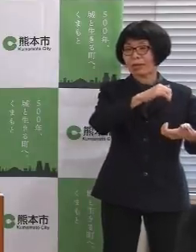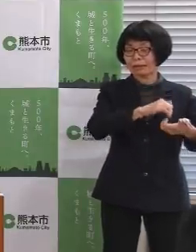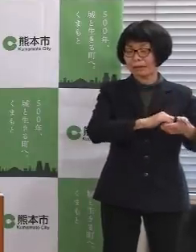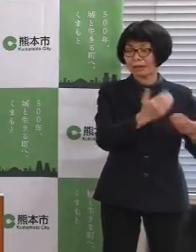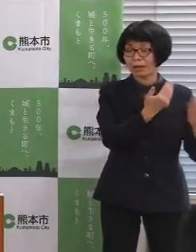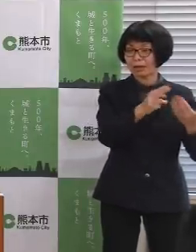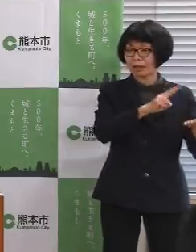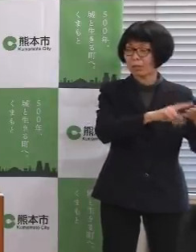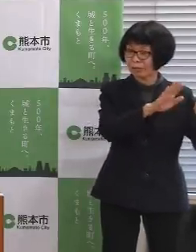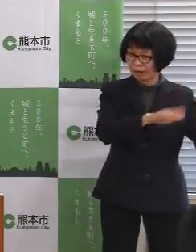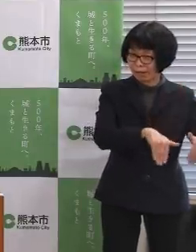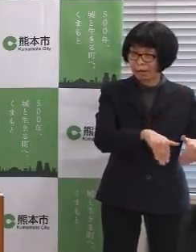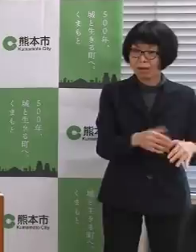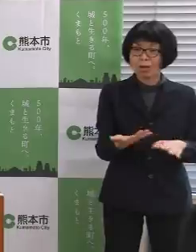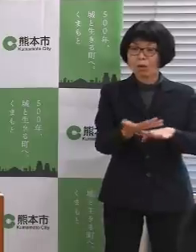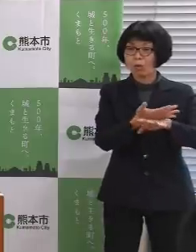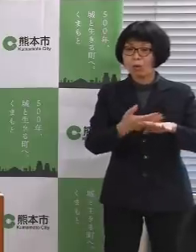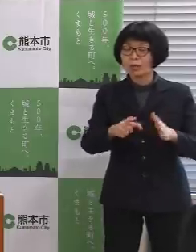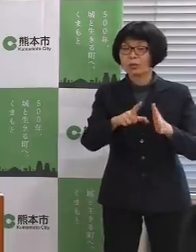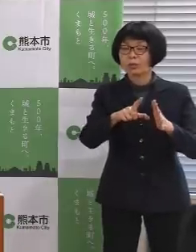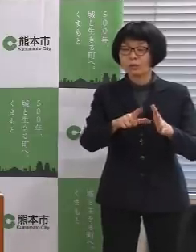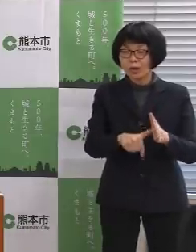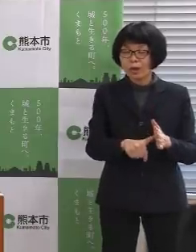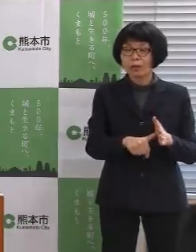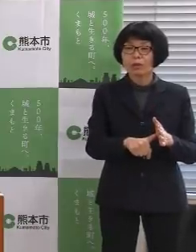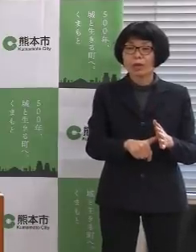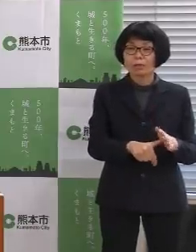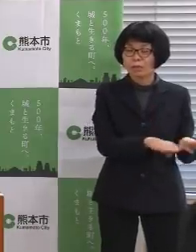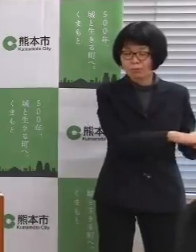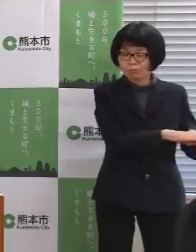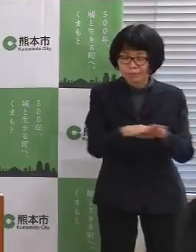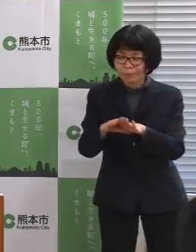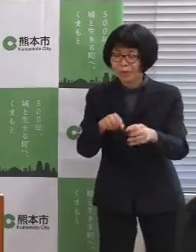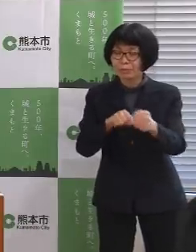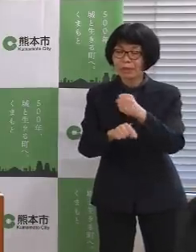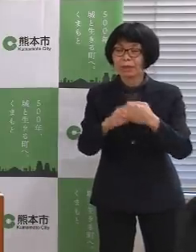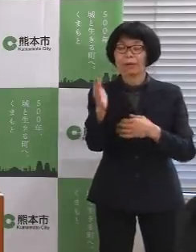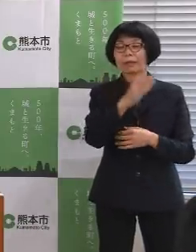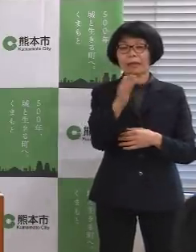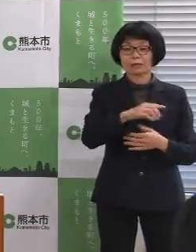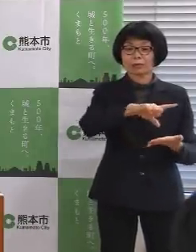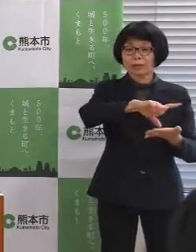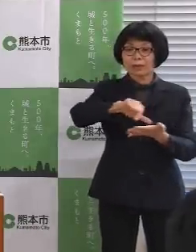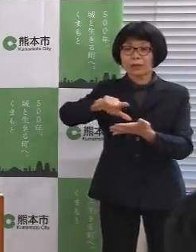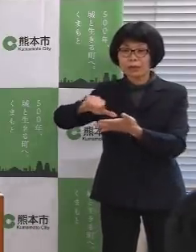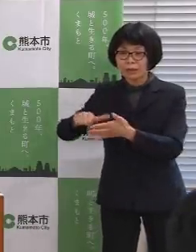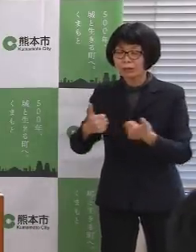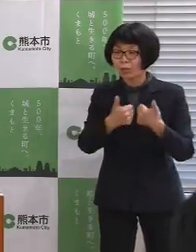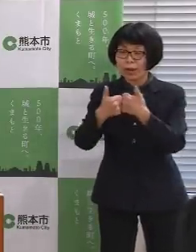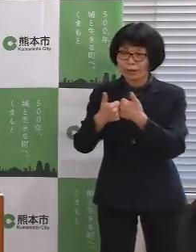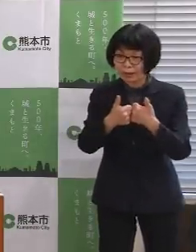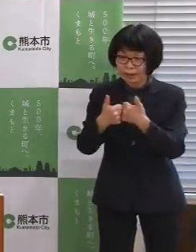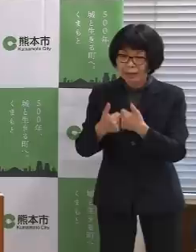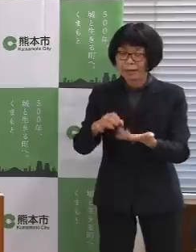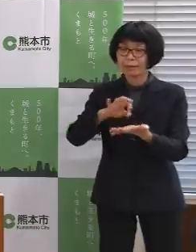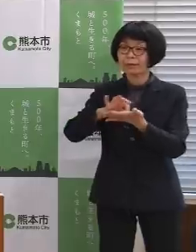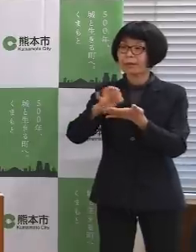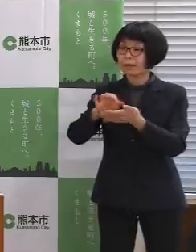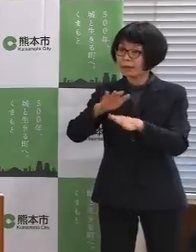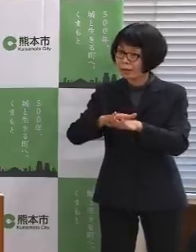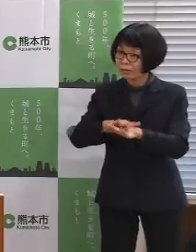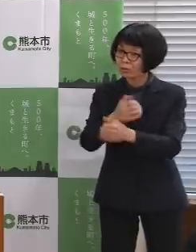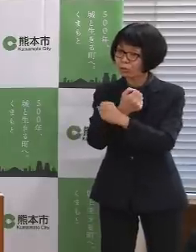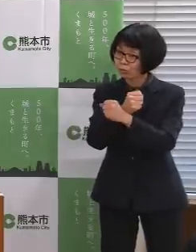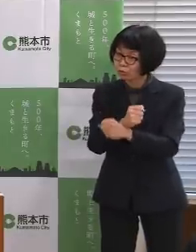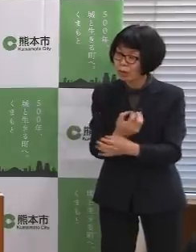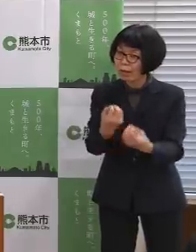ております。まあ、それは公園は一律に閉鎖するのではなくて、まあ地域での話し合い、使い方の工夫、